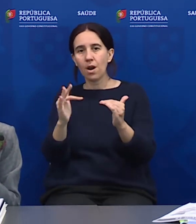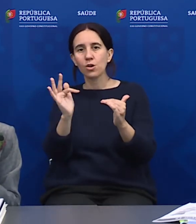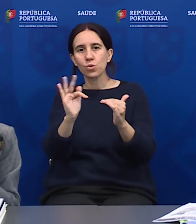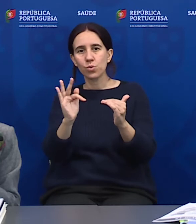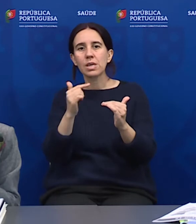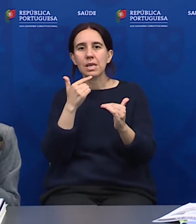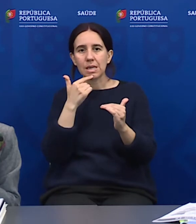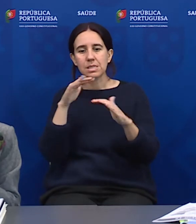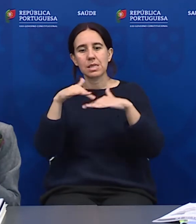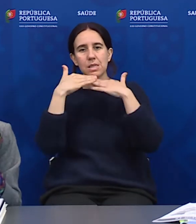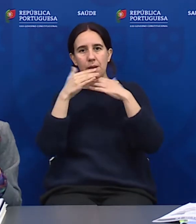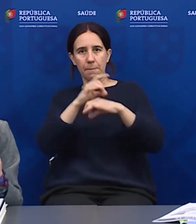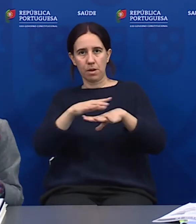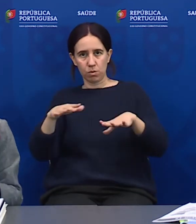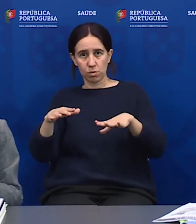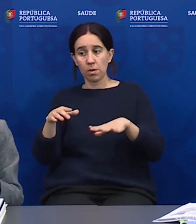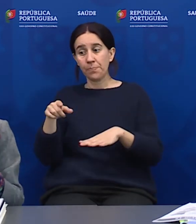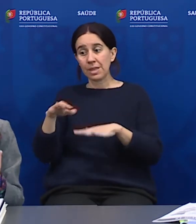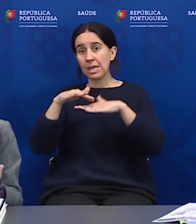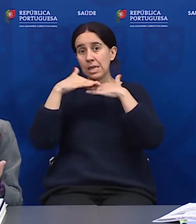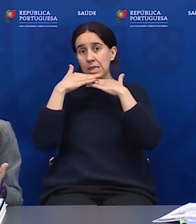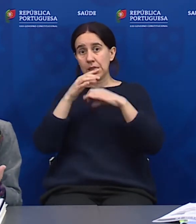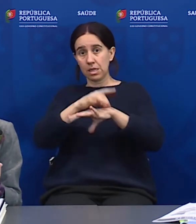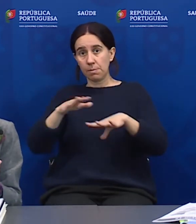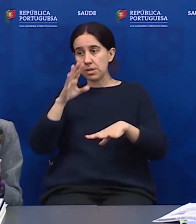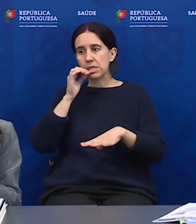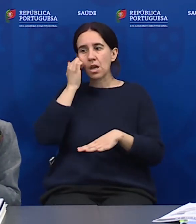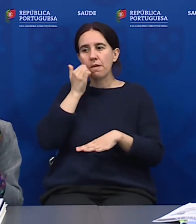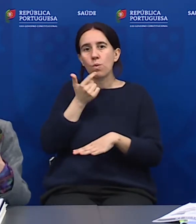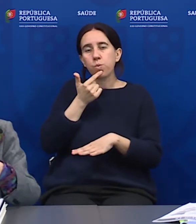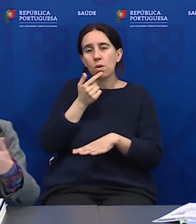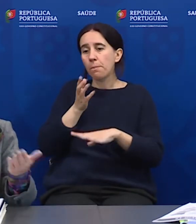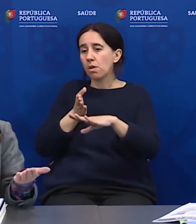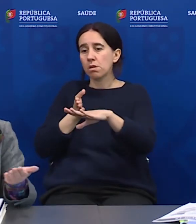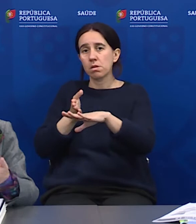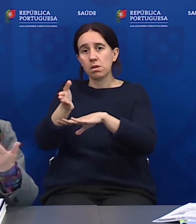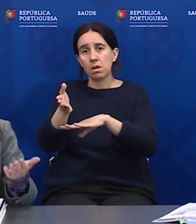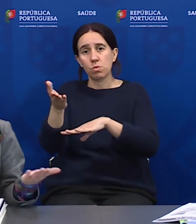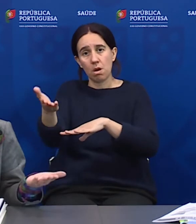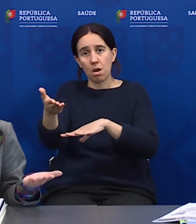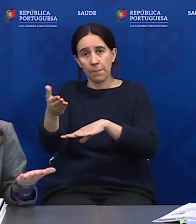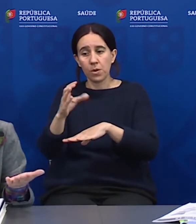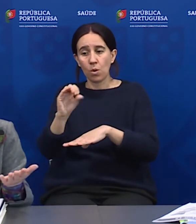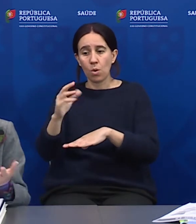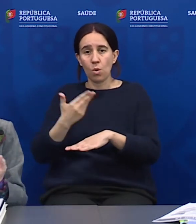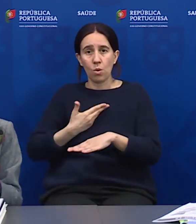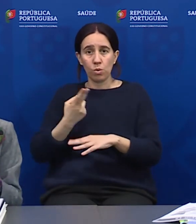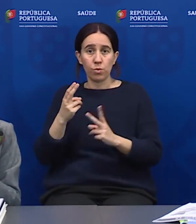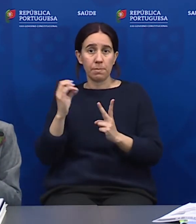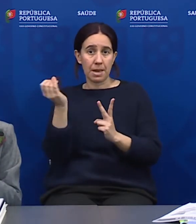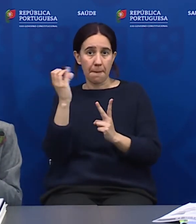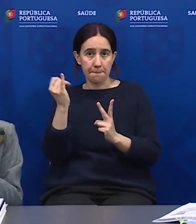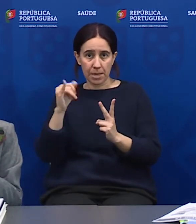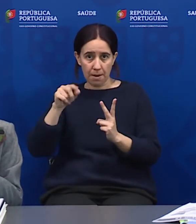do internamento. Sendo que esse internamento, nas pessoas muito graves, pode ser direto através do CODU e do INEM. Portanto,